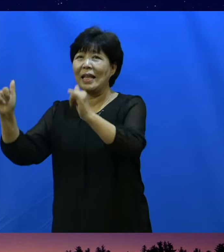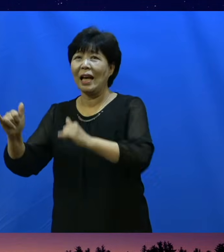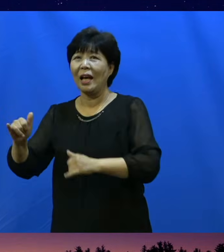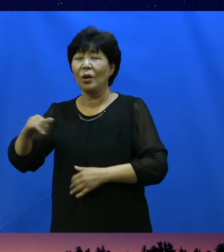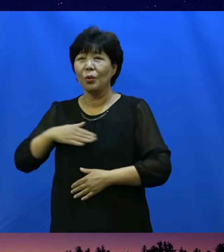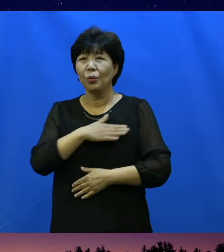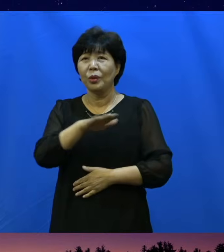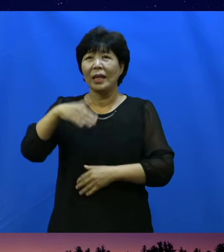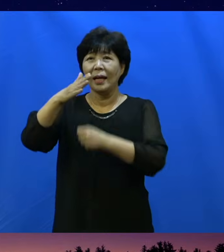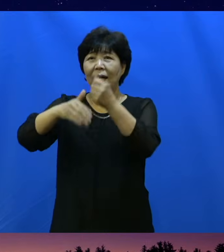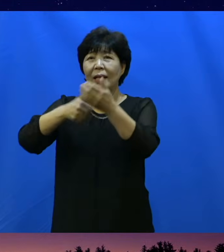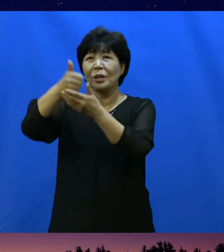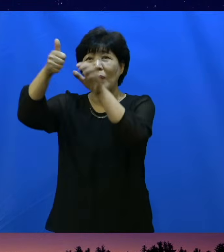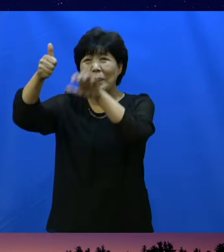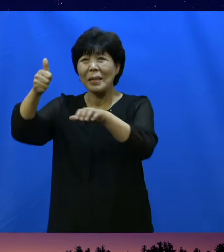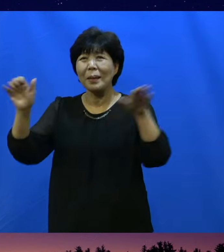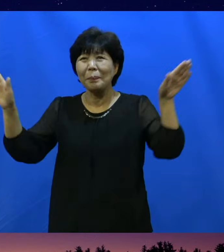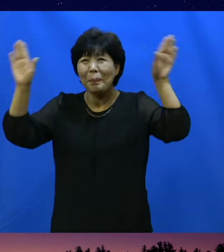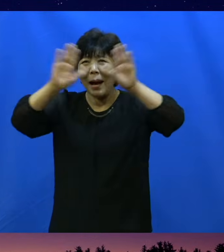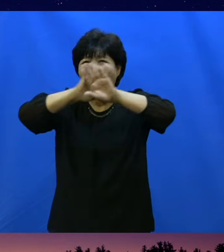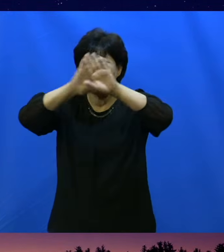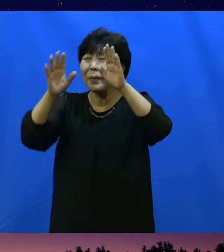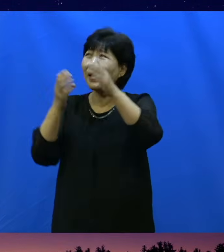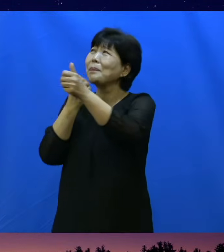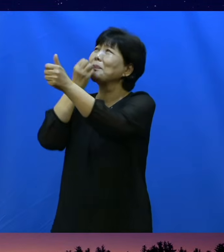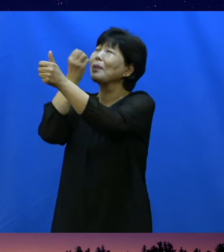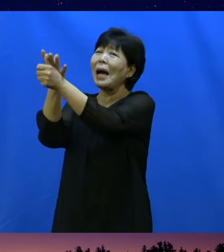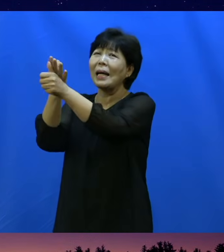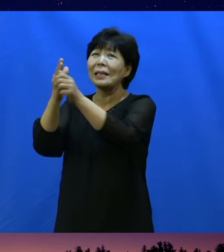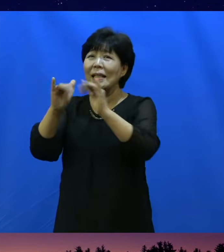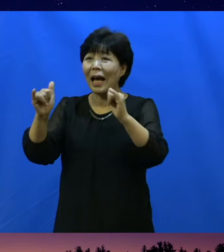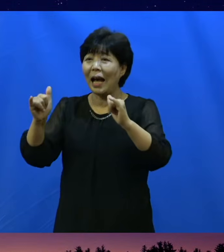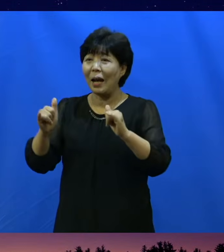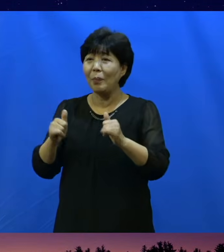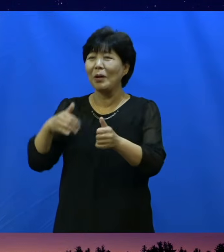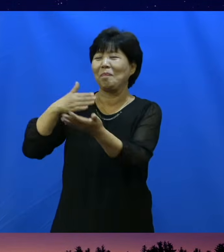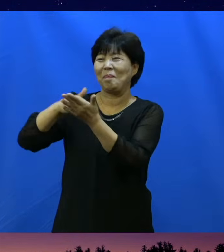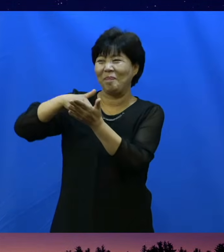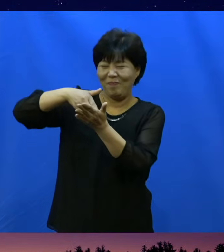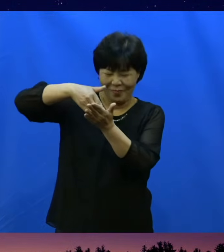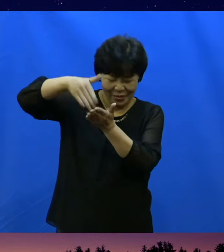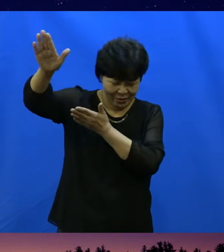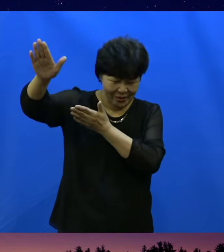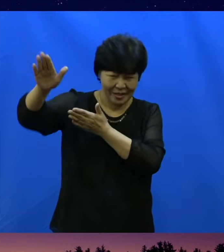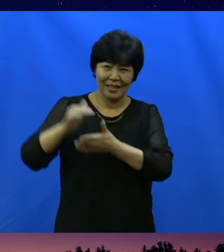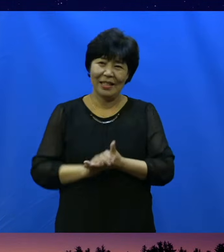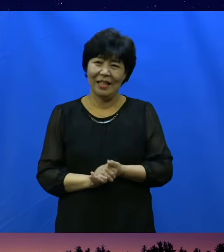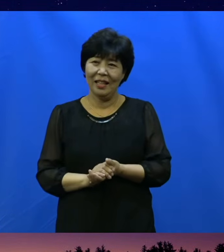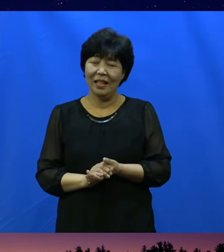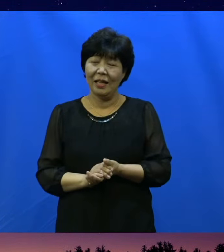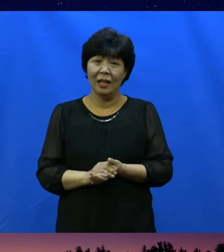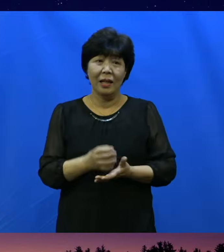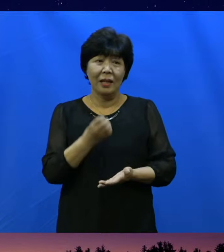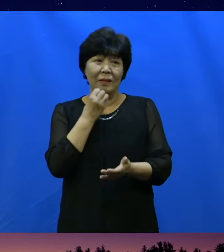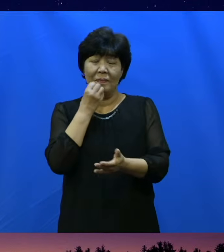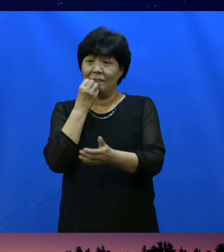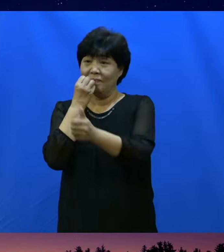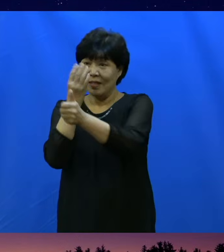우리 하나님 앞에서 밤낮 참소하던 자가 쫓겨났고 그랬어요. 누구죠?